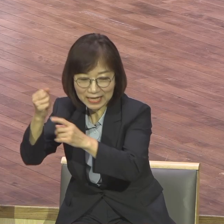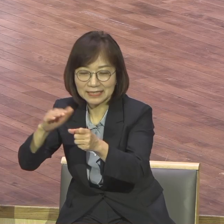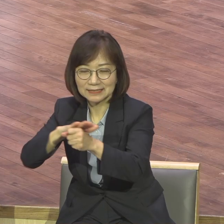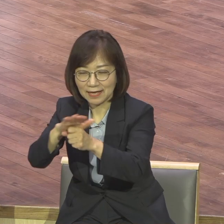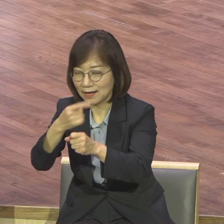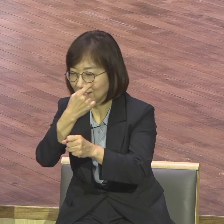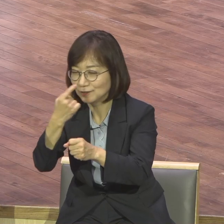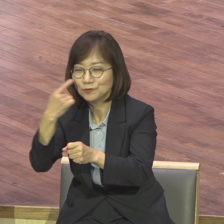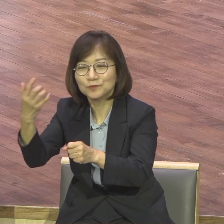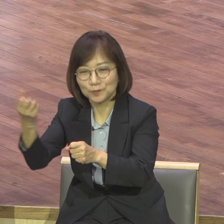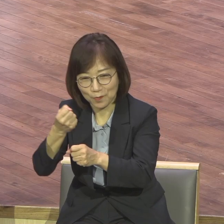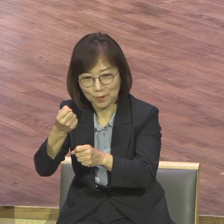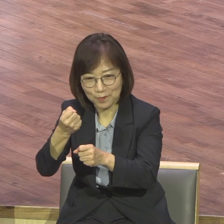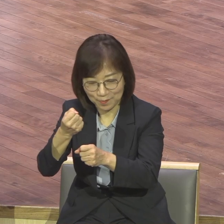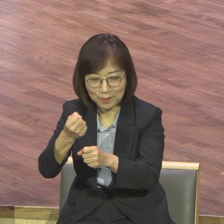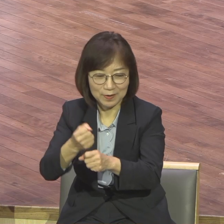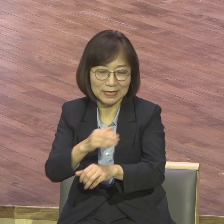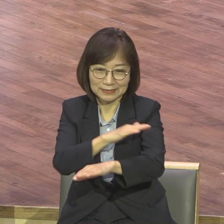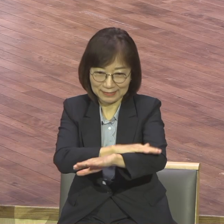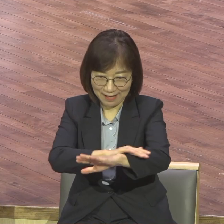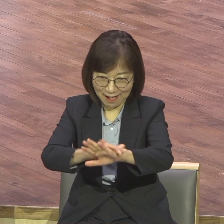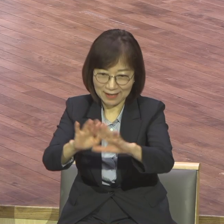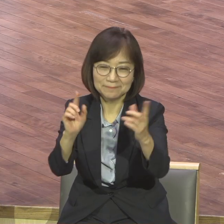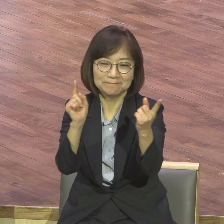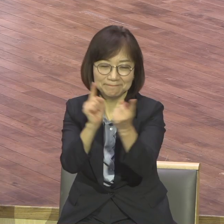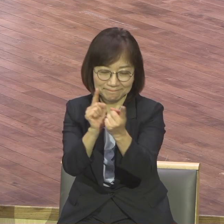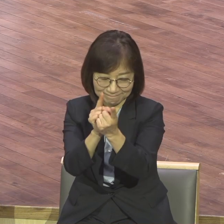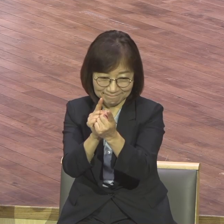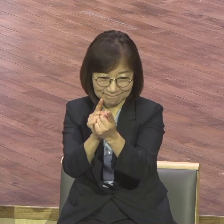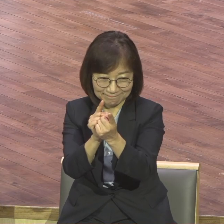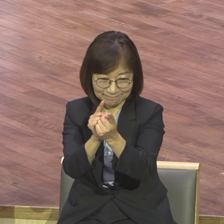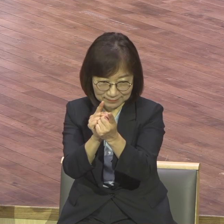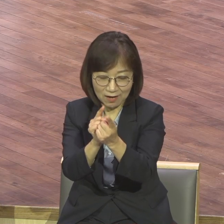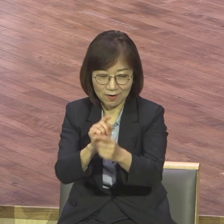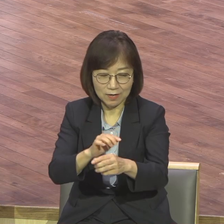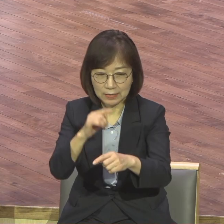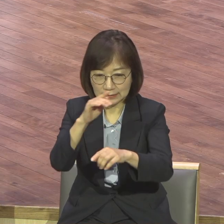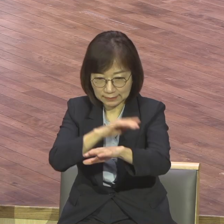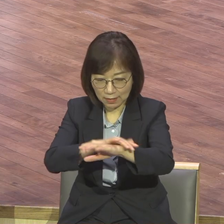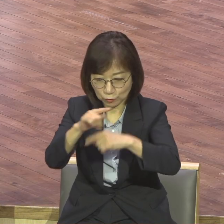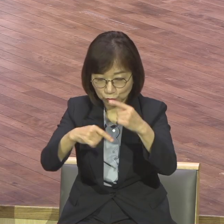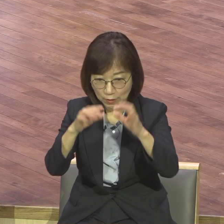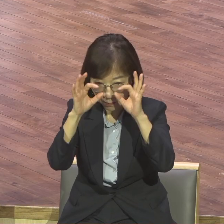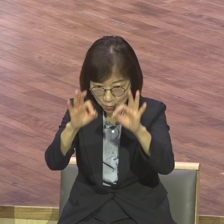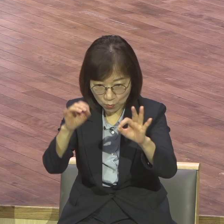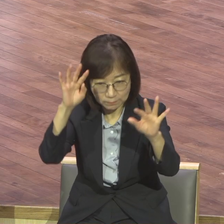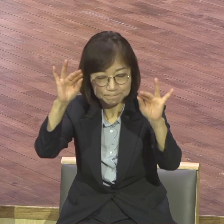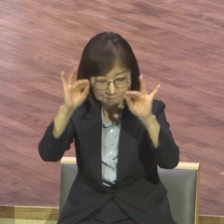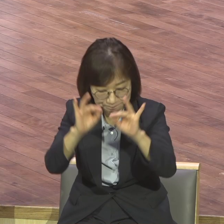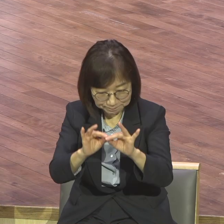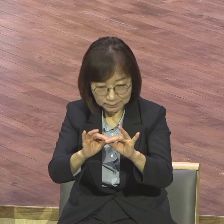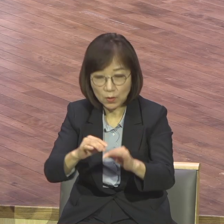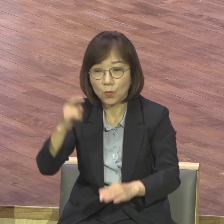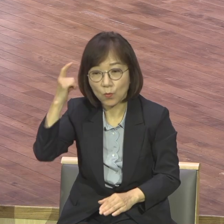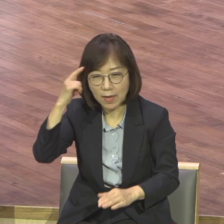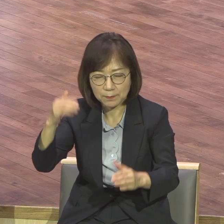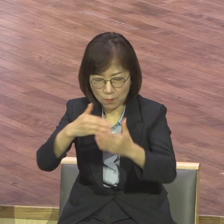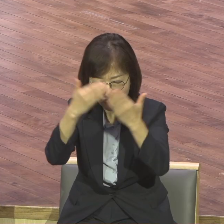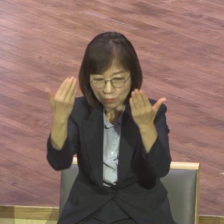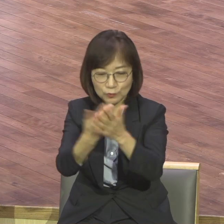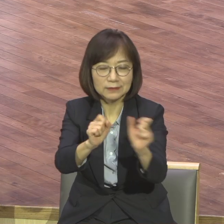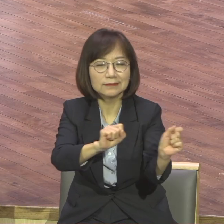목적이 뭡니까? 살리는 겁니다. 살리는 것. 모두를 살리는 자로 나가는 그리스도의 절대 제자들 다 되시기를 주님으로